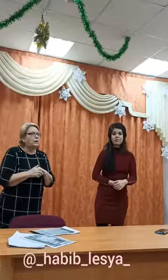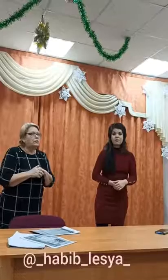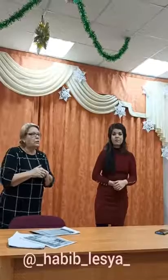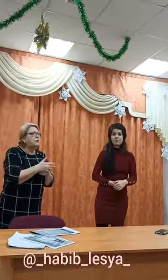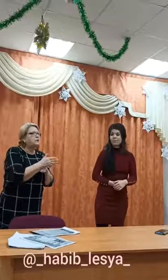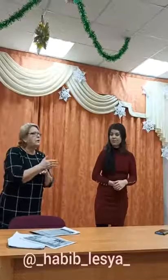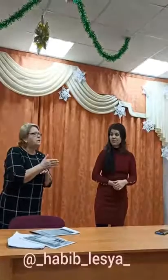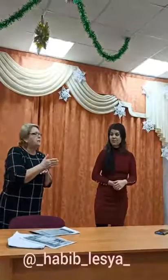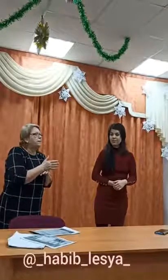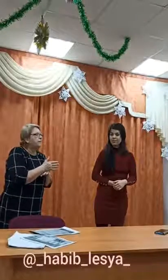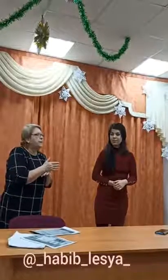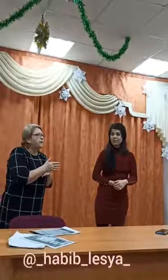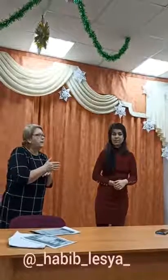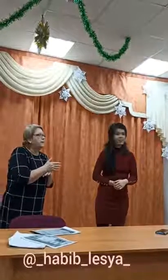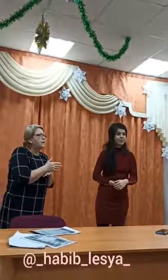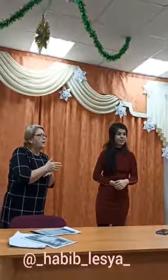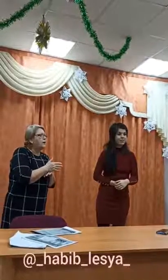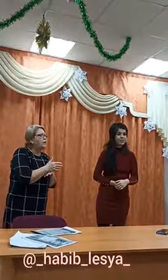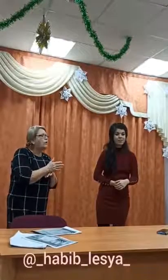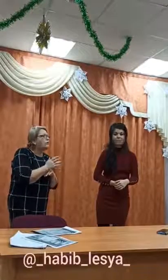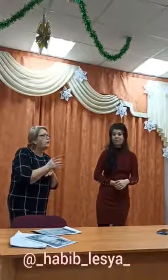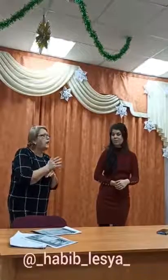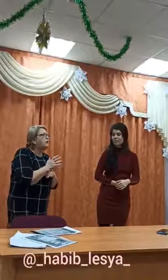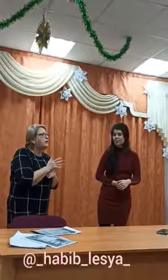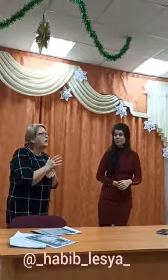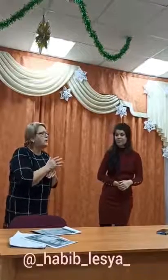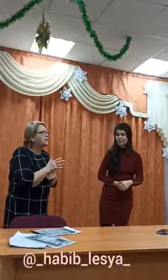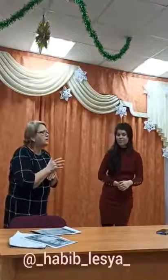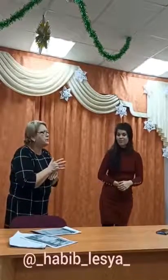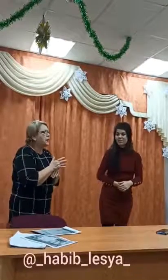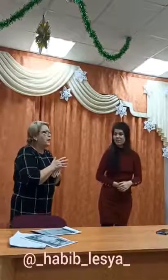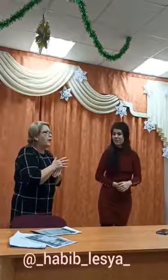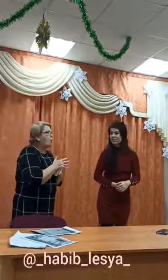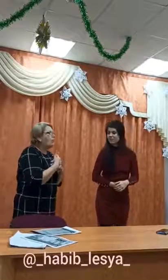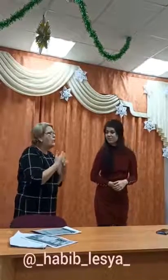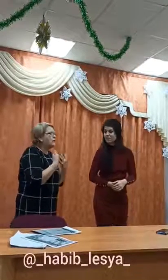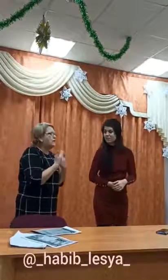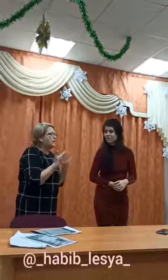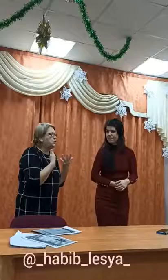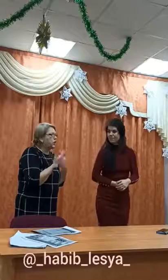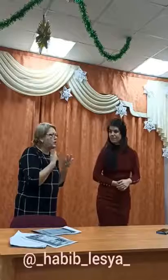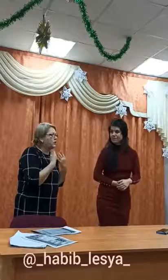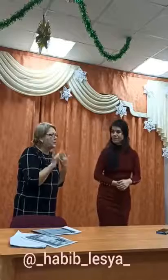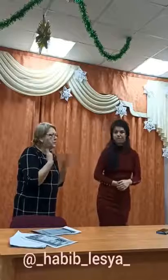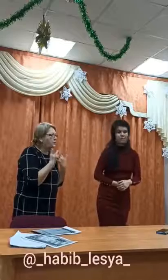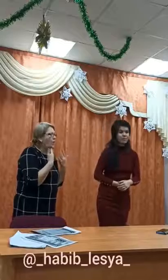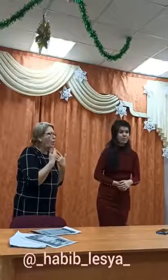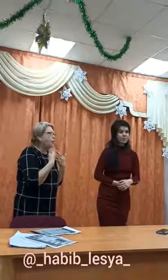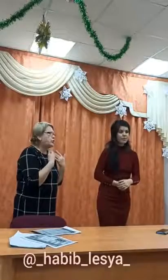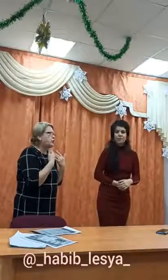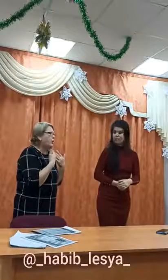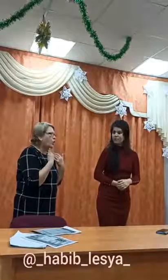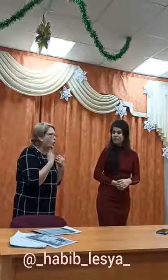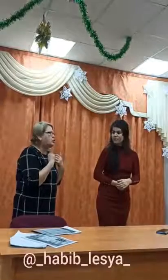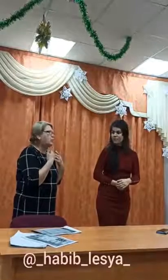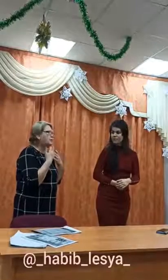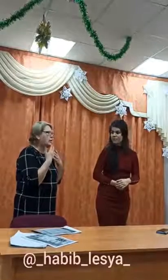Вот, говорит, у кого желание есть, у кого, говорит, общение очень хорошее, так.